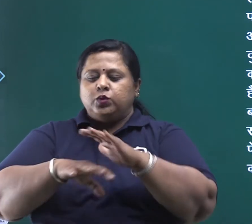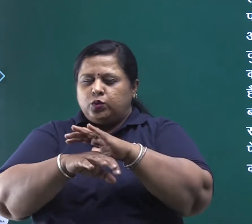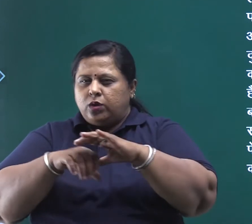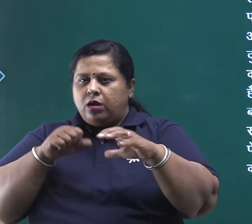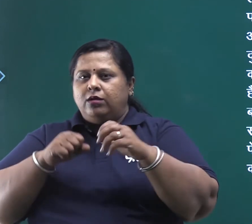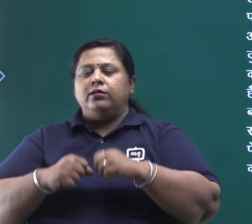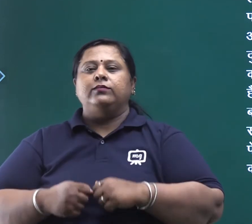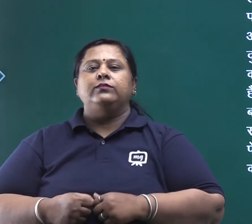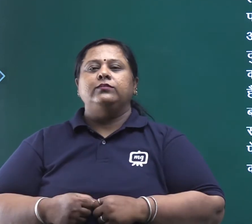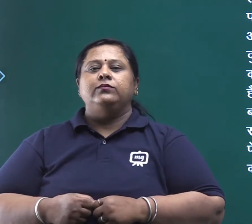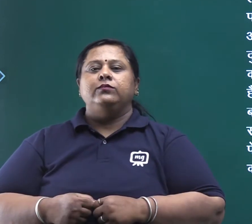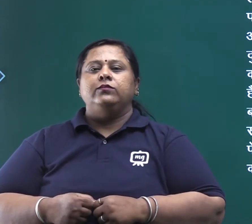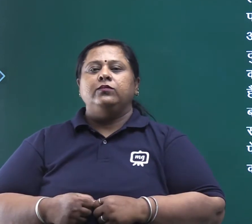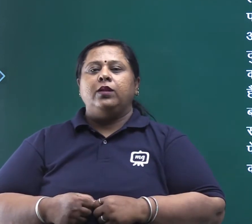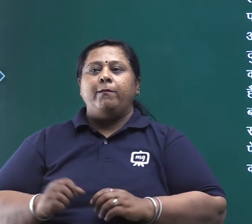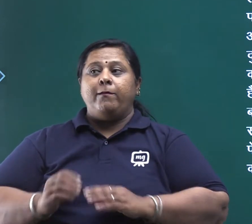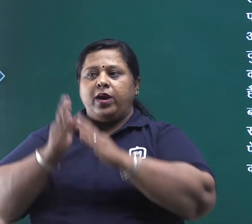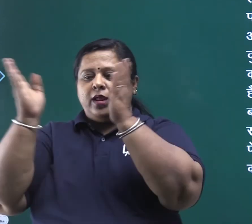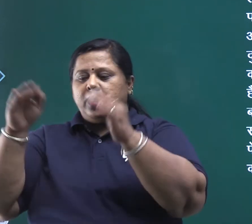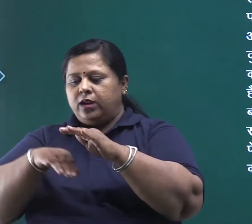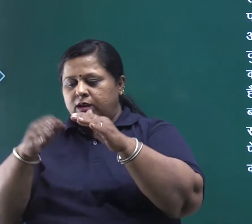चुराकर पेड़ के नीचे